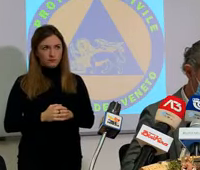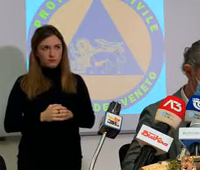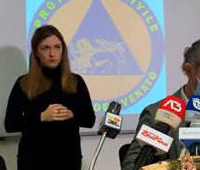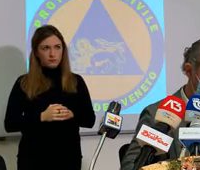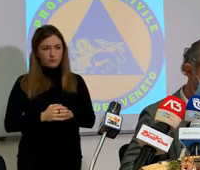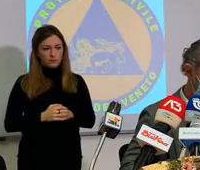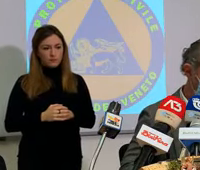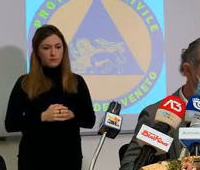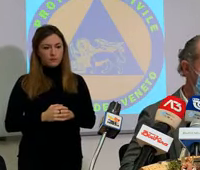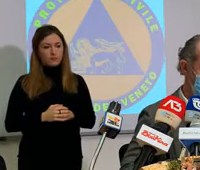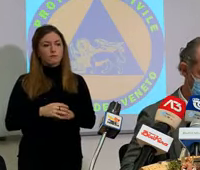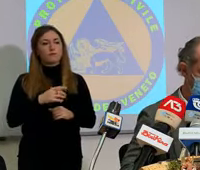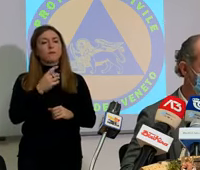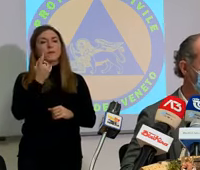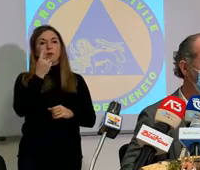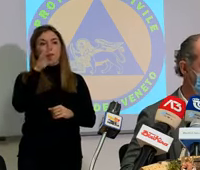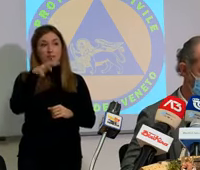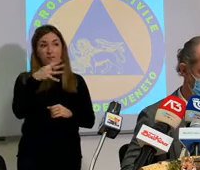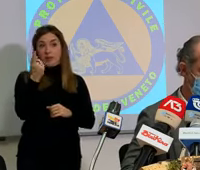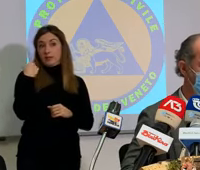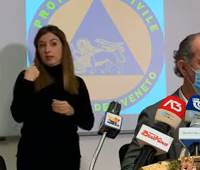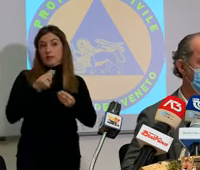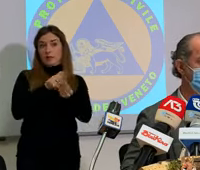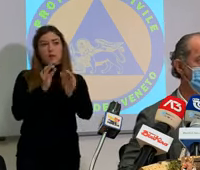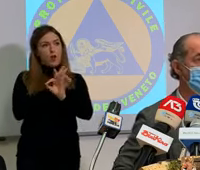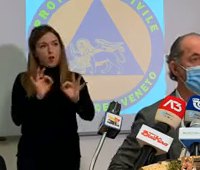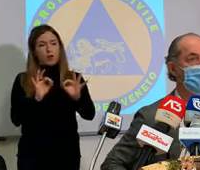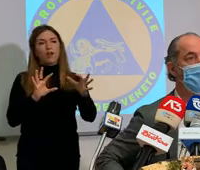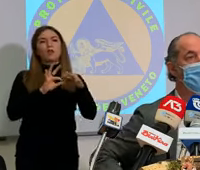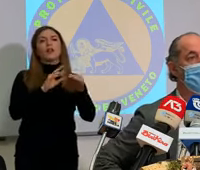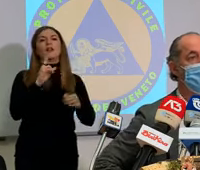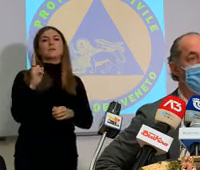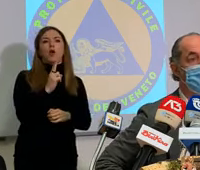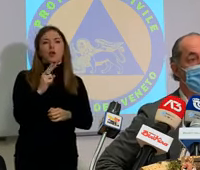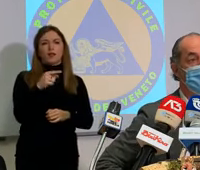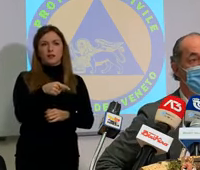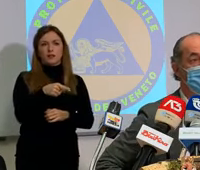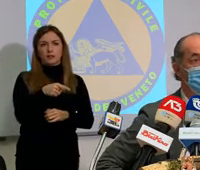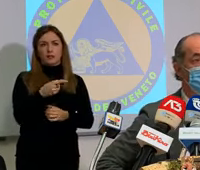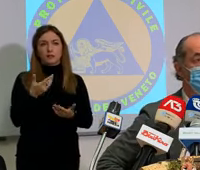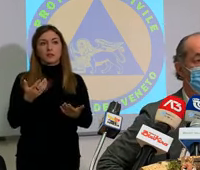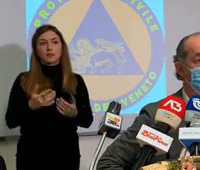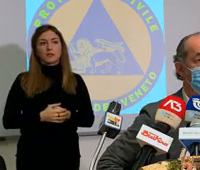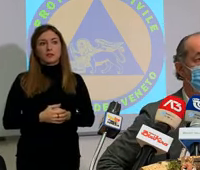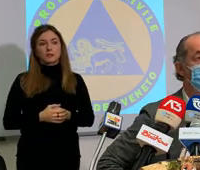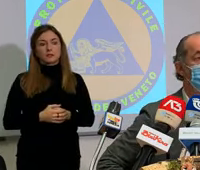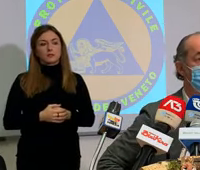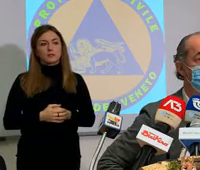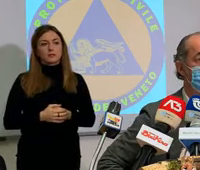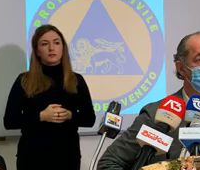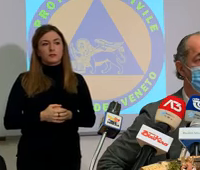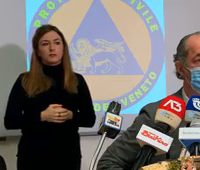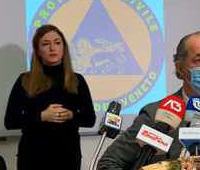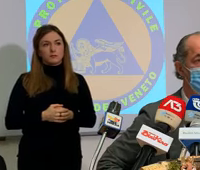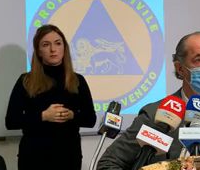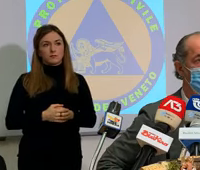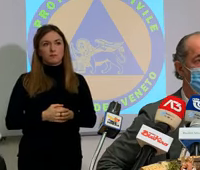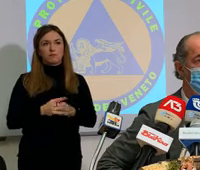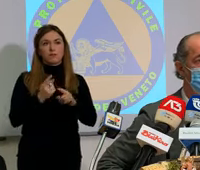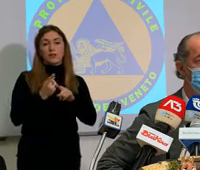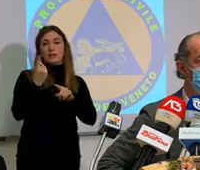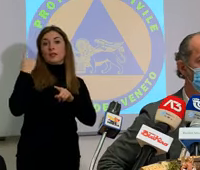vedete vi diamo una tabella non è stata data ieri quella sui decessi più che altro non so penso fosse completa la spiegazione